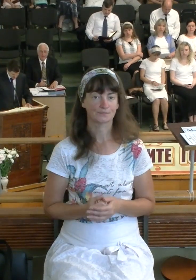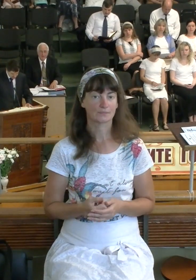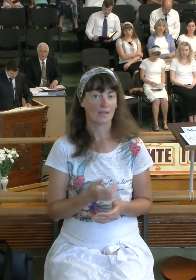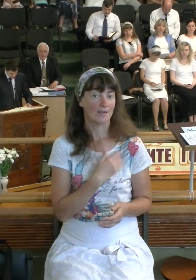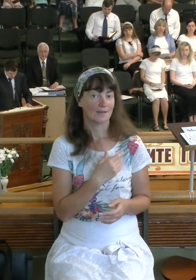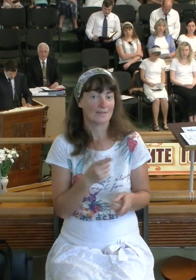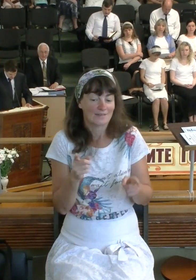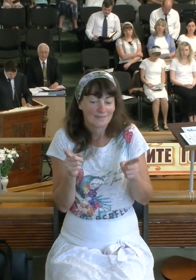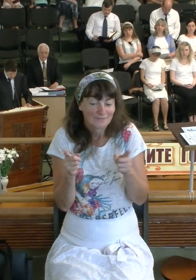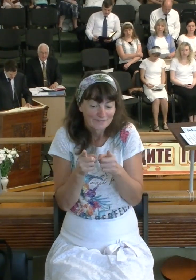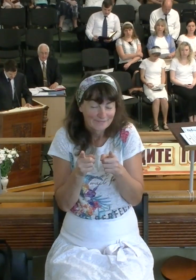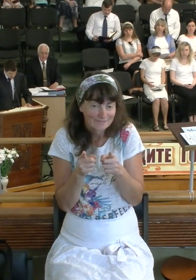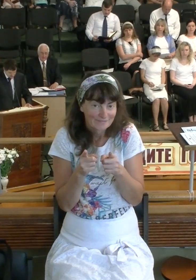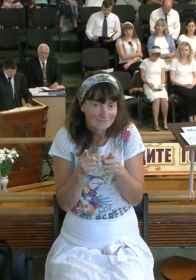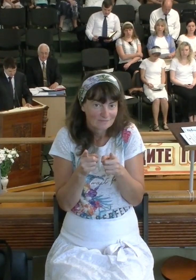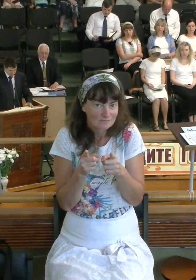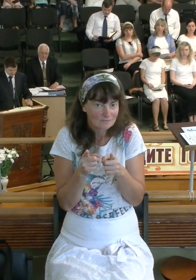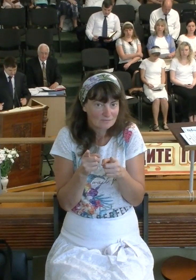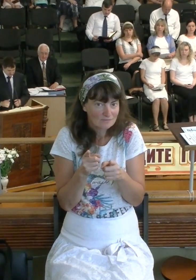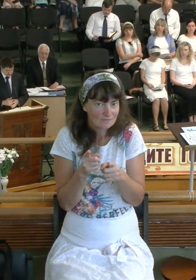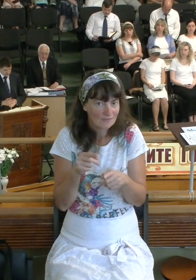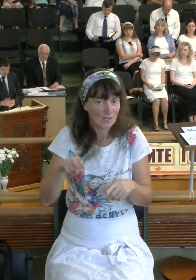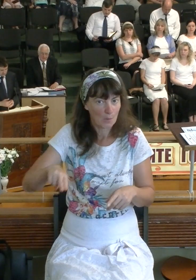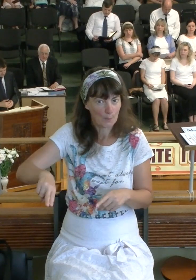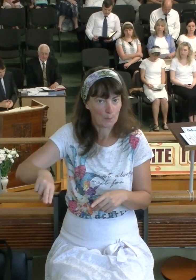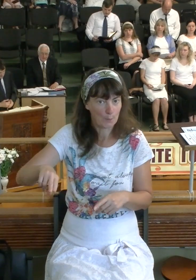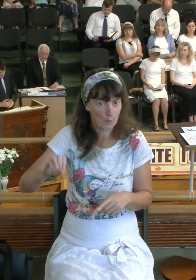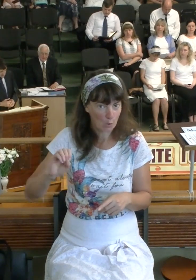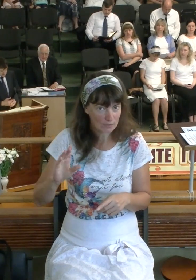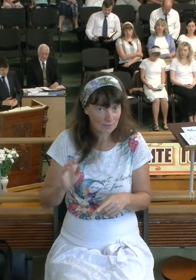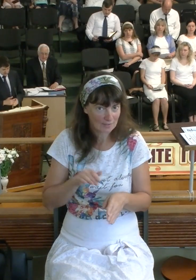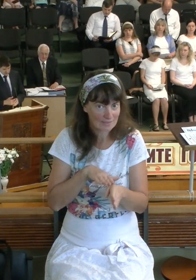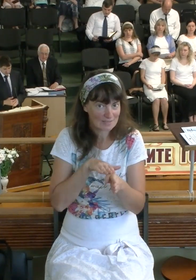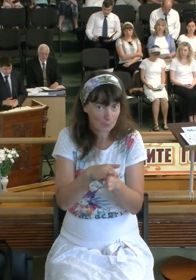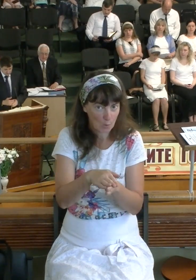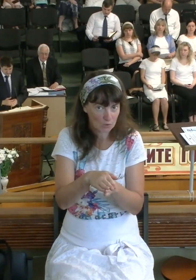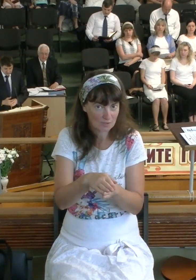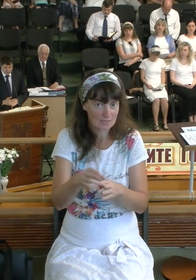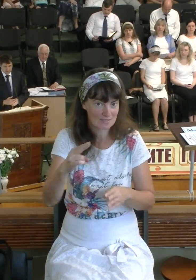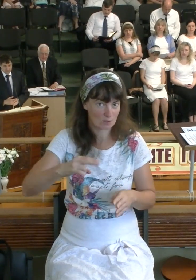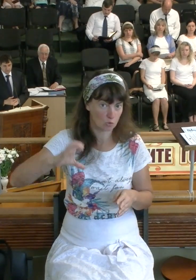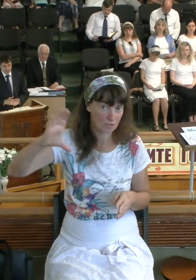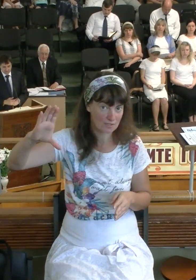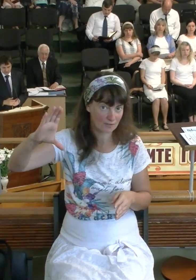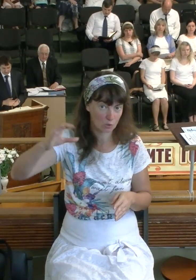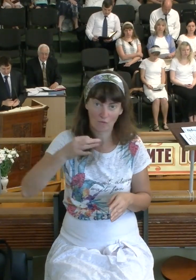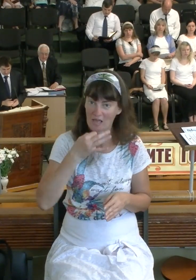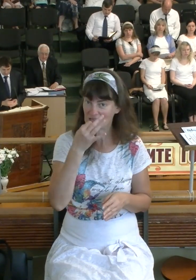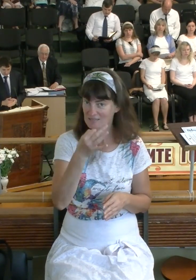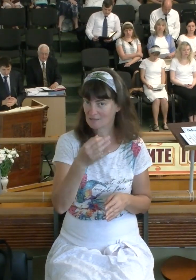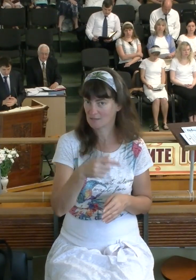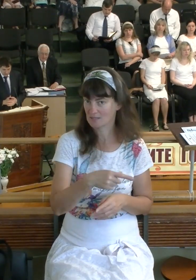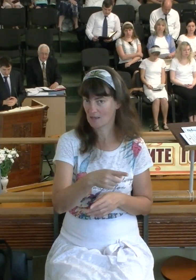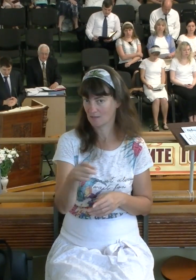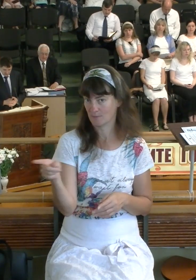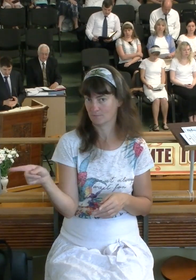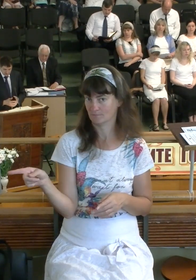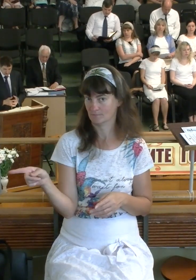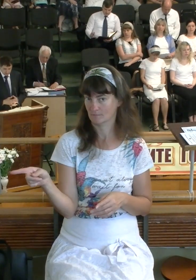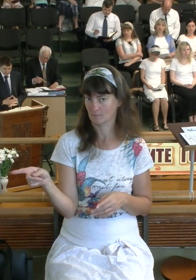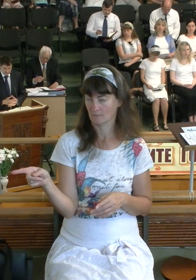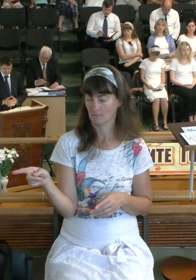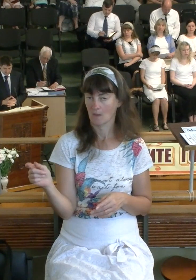отрывок. Тогда Петр, исполнившись Духа Святого, сказал им. Если дальше мы бы читали эту речь, знаете, то